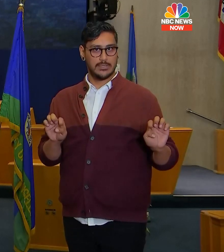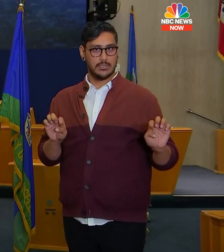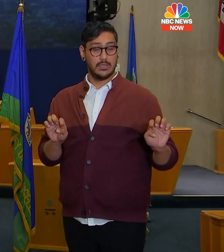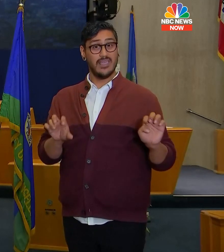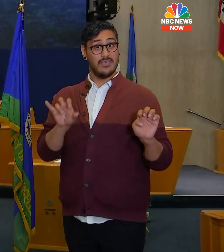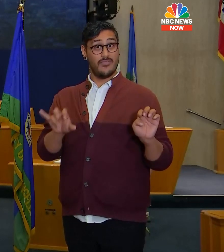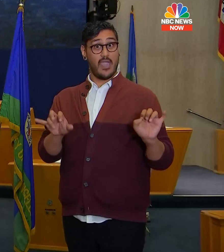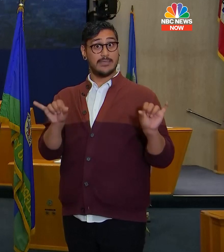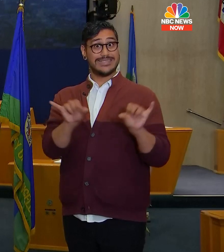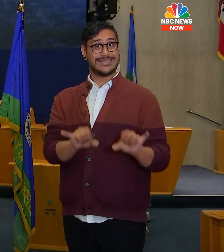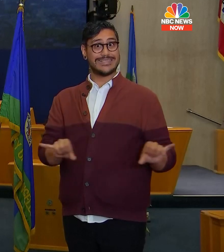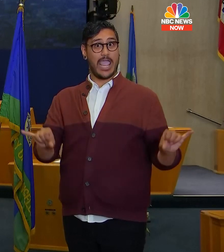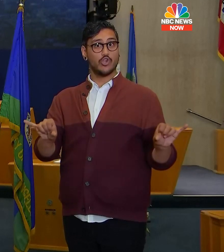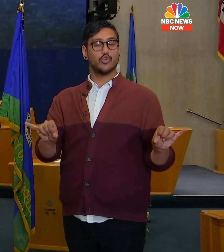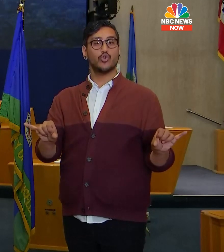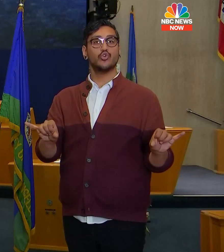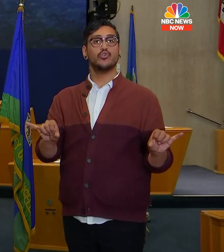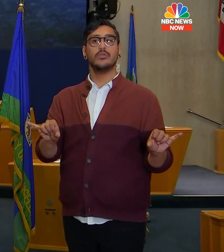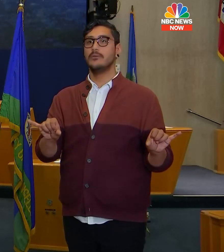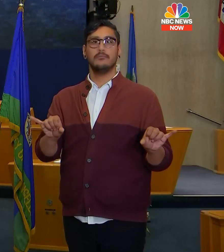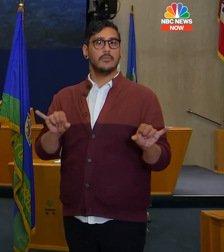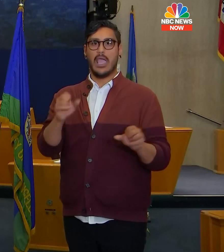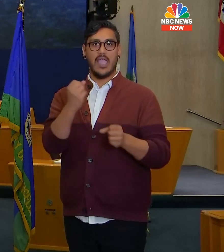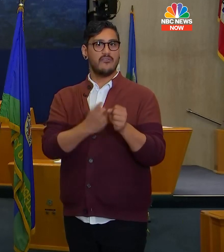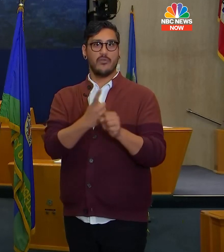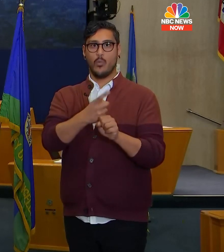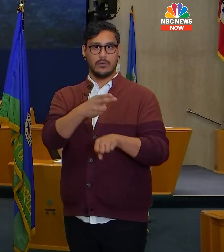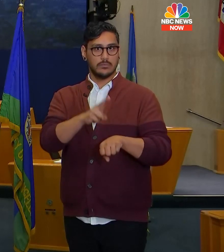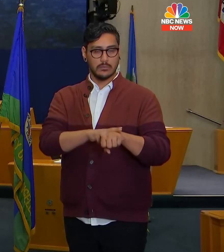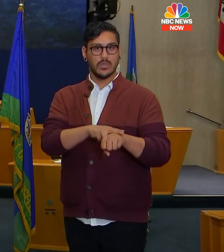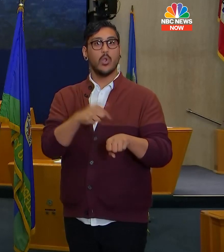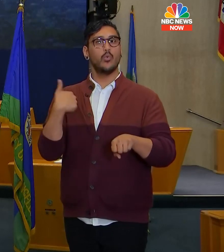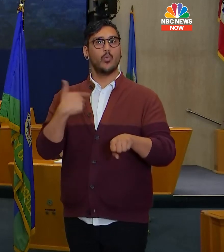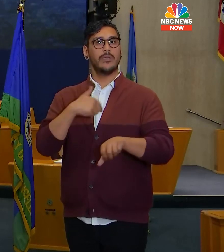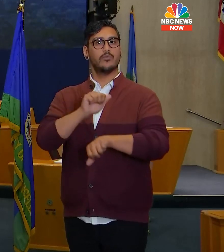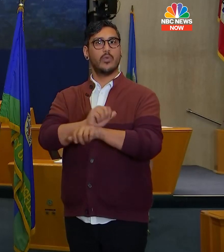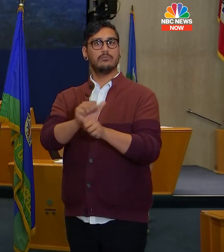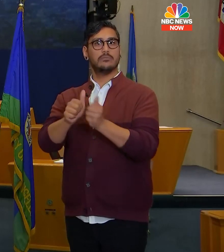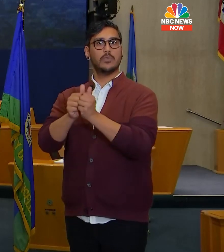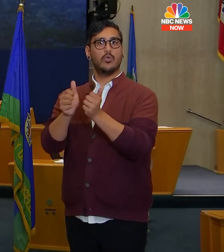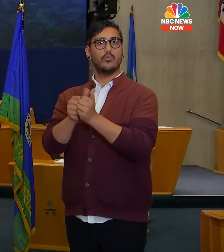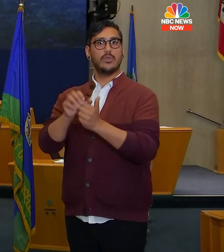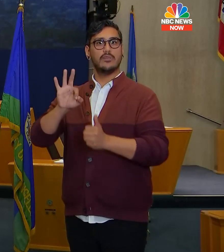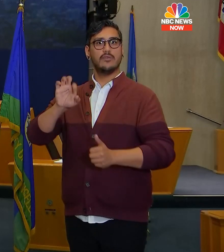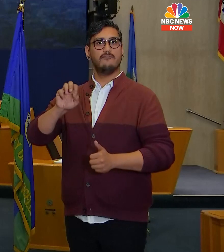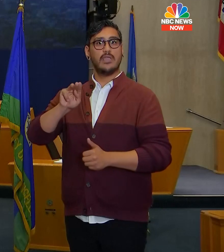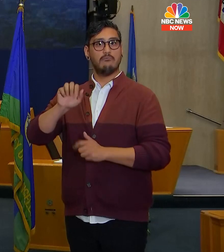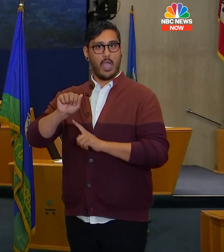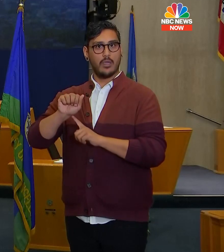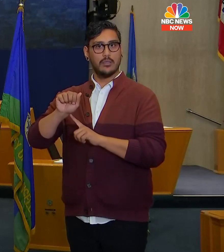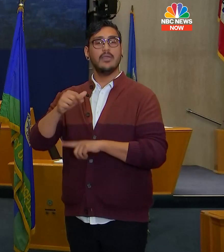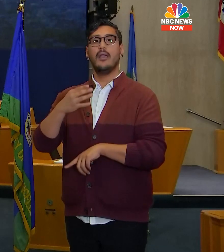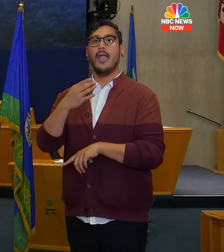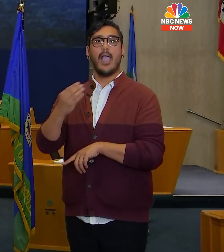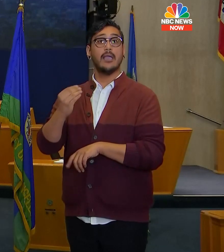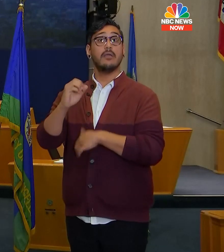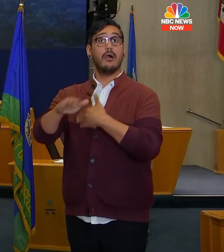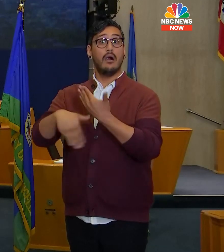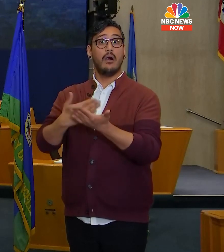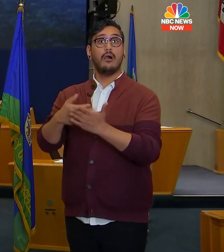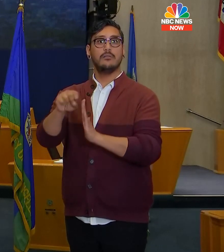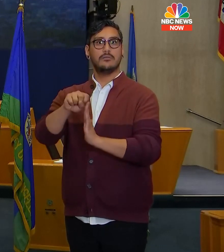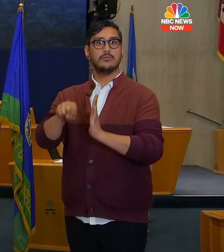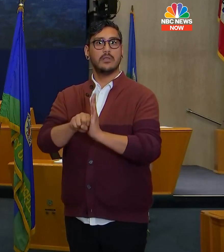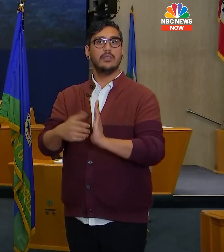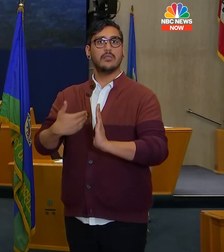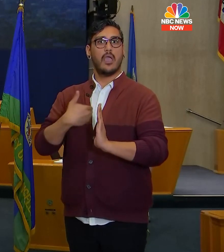estándar nacional se lleva a cabo a través de la nación con FEMA, que es la Agencia Federal de las Emergencias, y todos los estados tienen